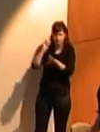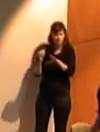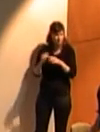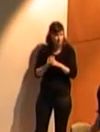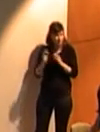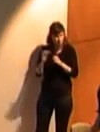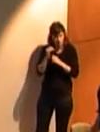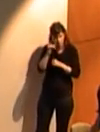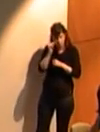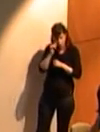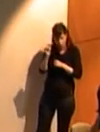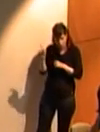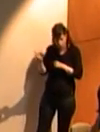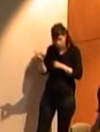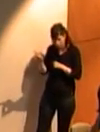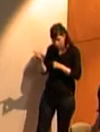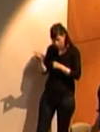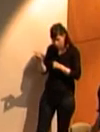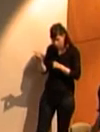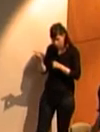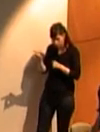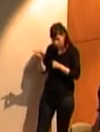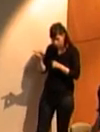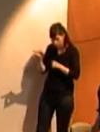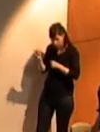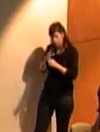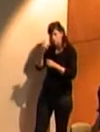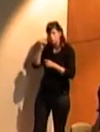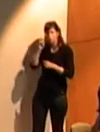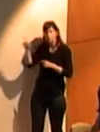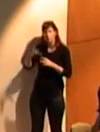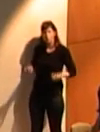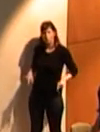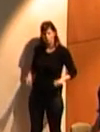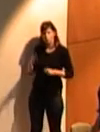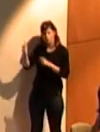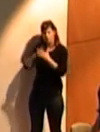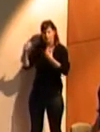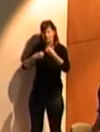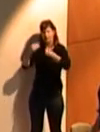il faudrait que je vérifie, mais directeur d'une grande presse, d'un grand nom de la presse,